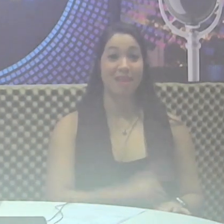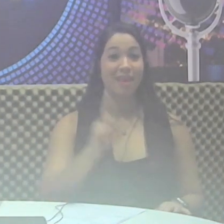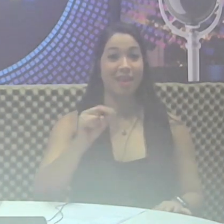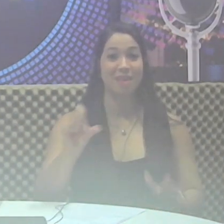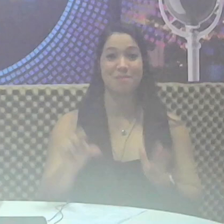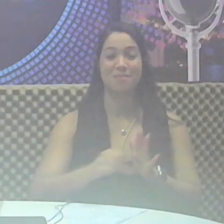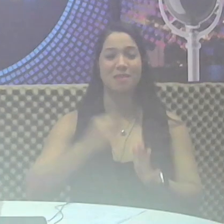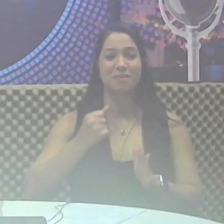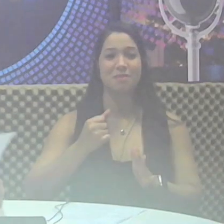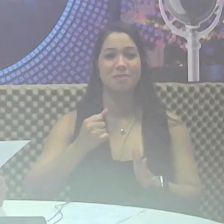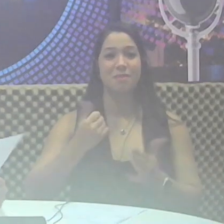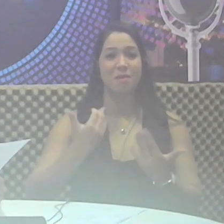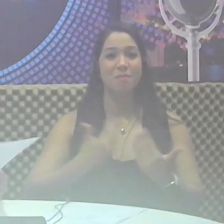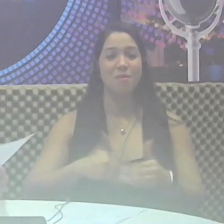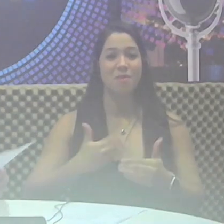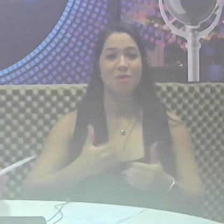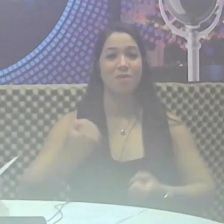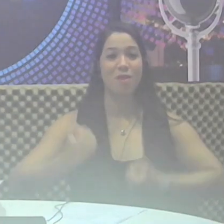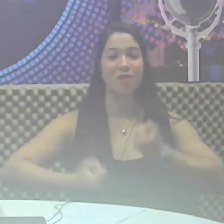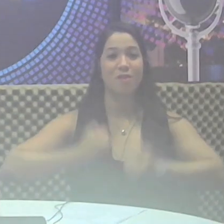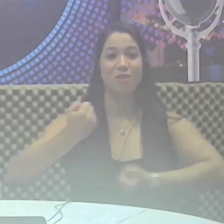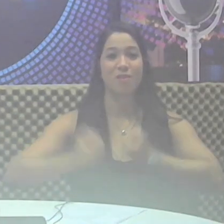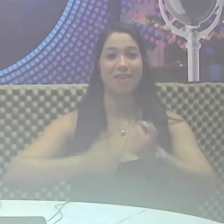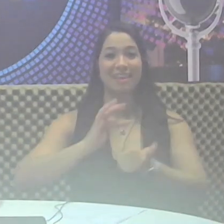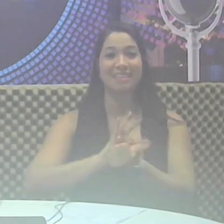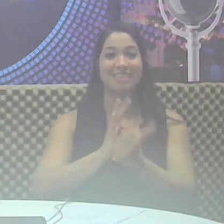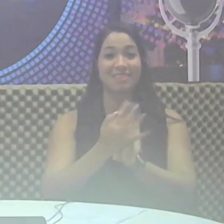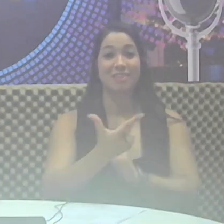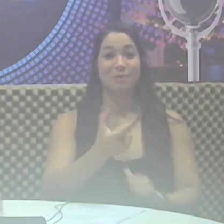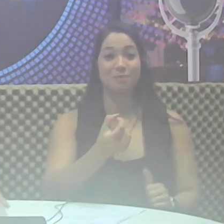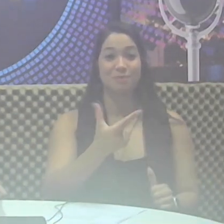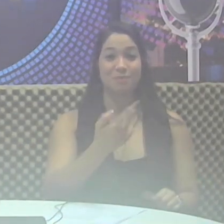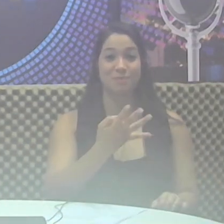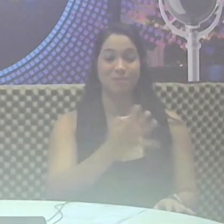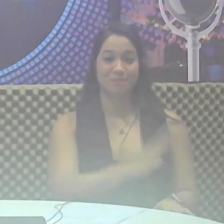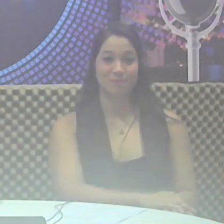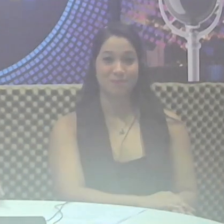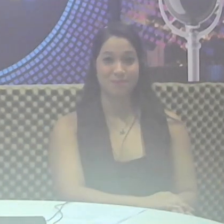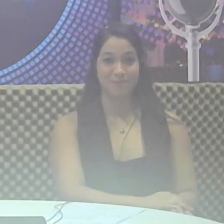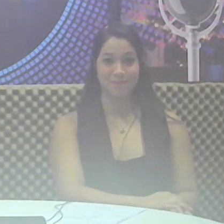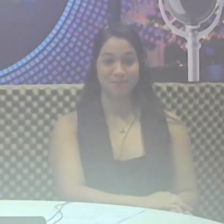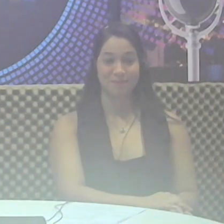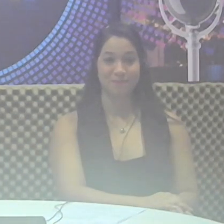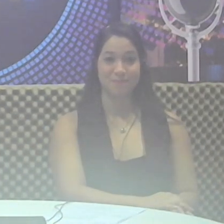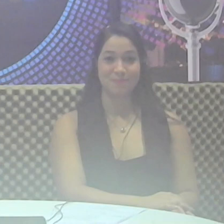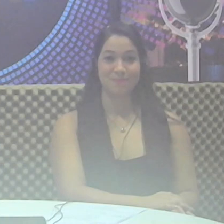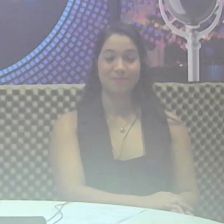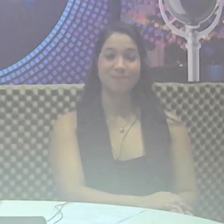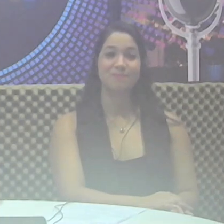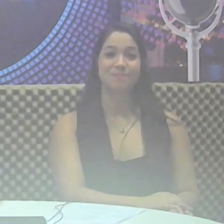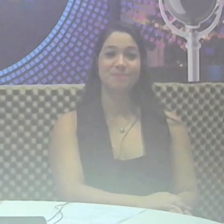a primeira prova do circuito de corridas da Futel 2024.